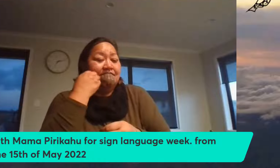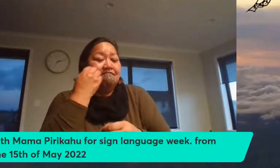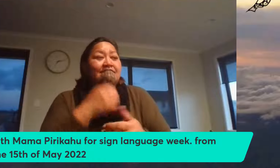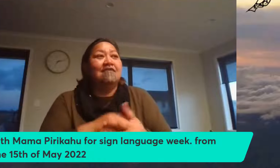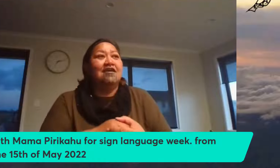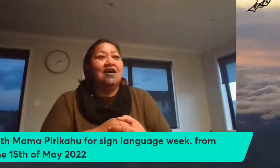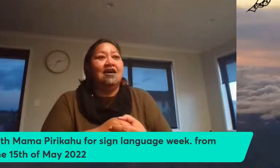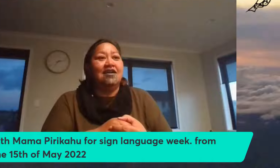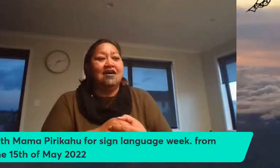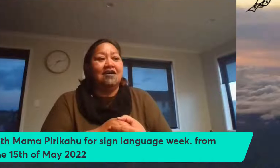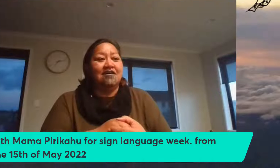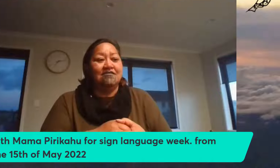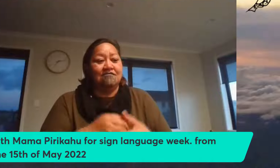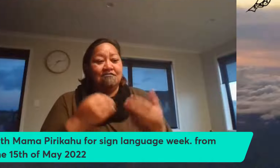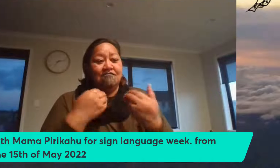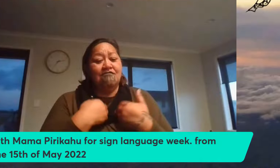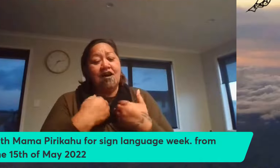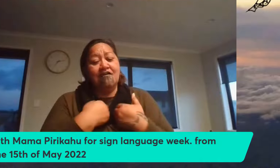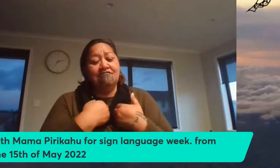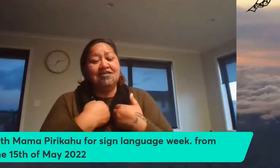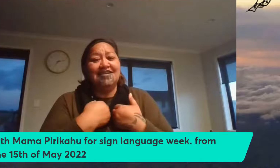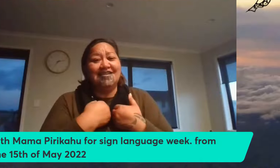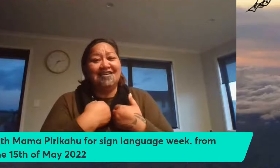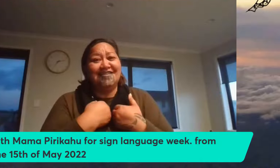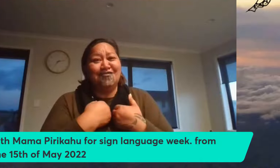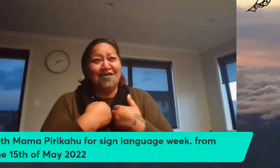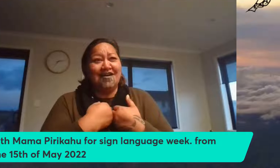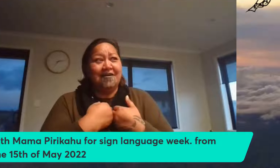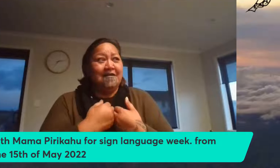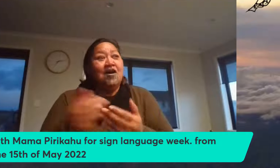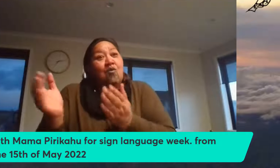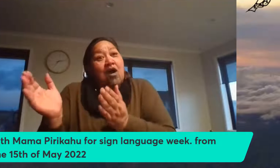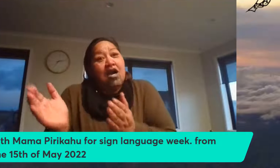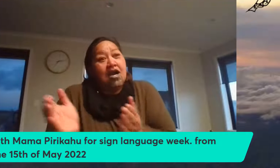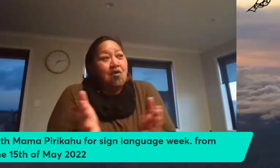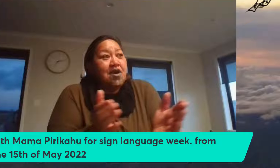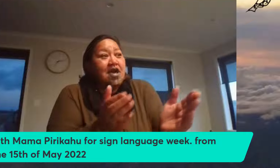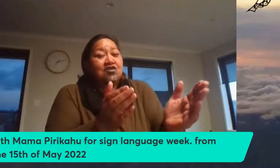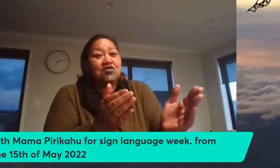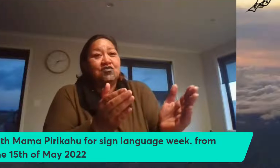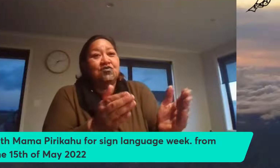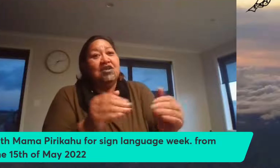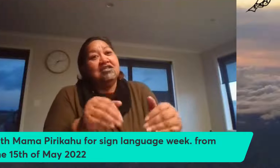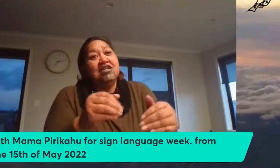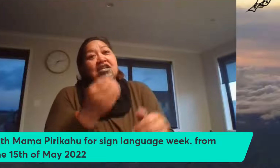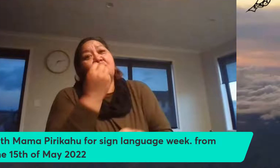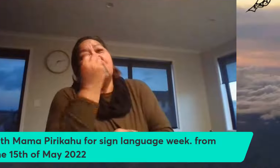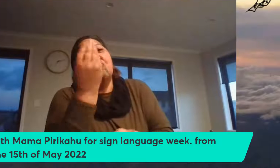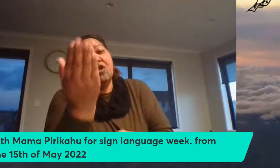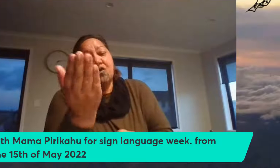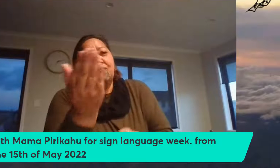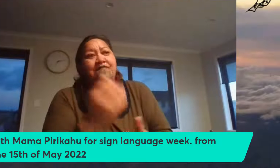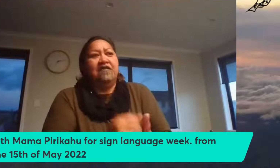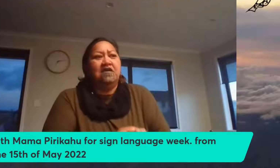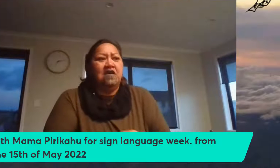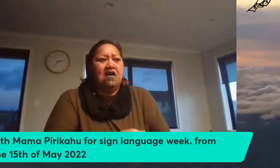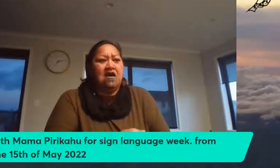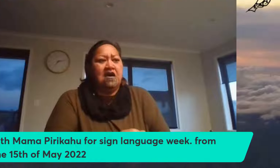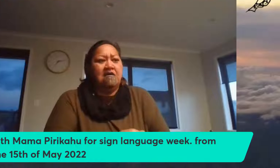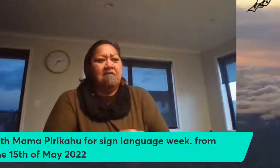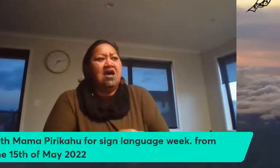Māori. Ana kua autira, kua wakakawe atu I tēnei momo reo,